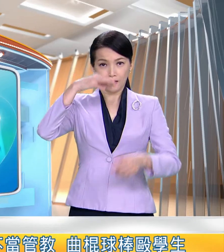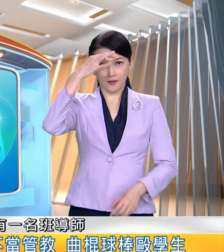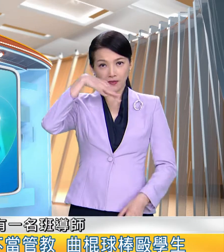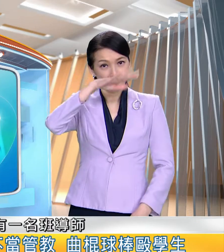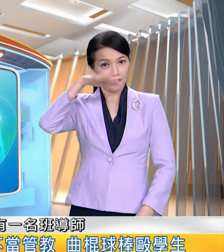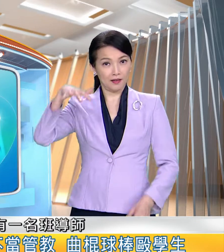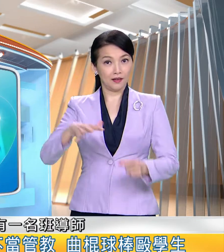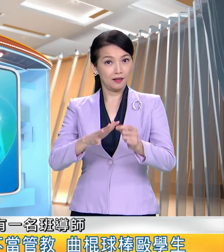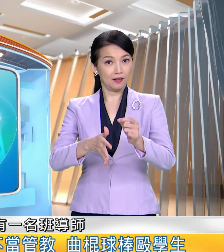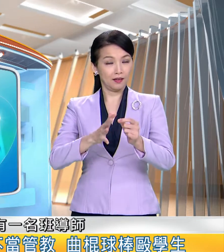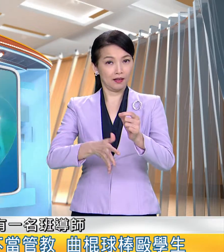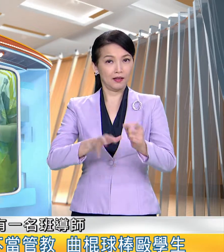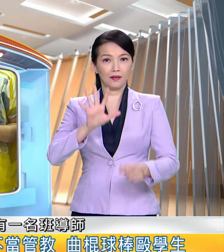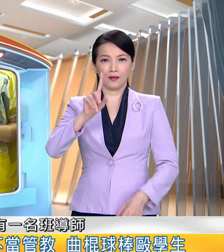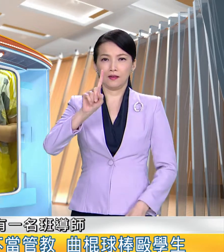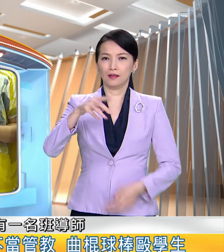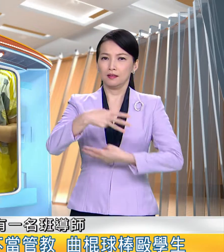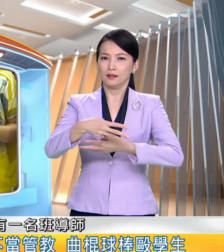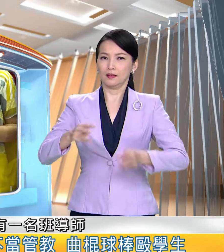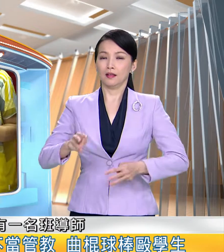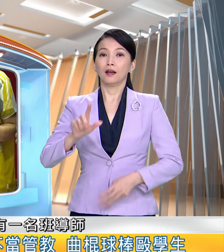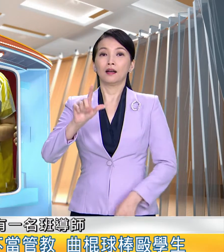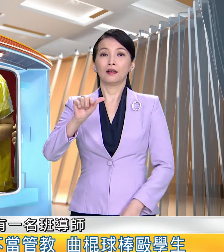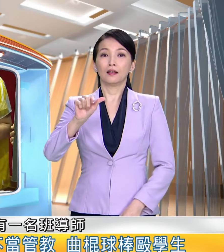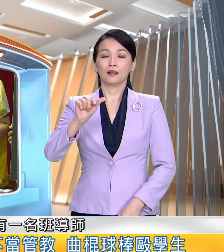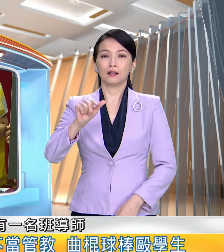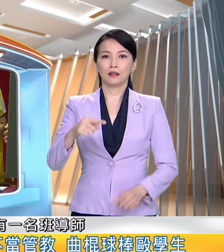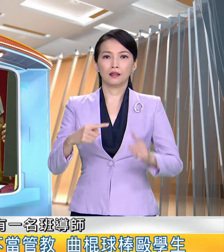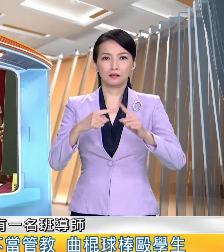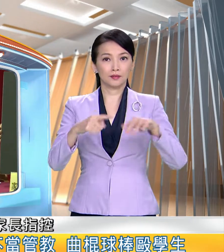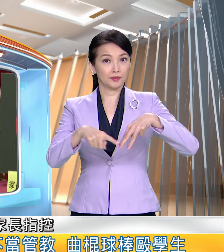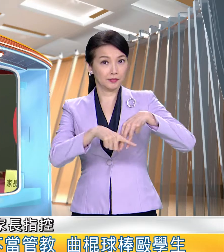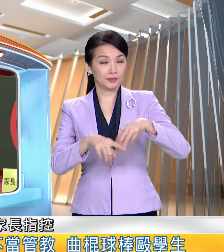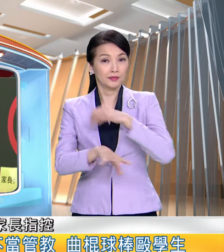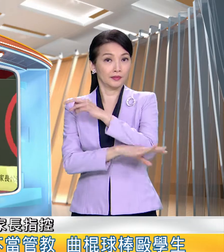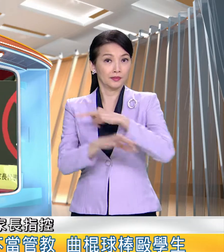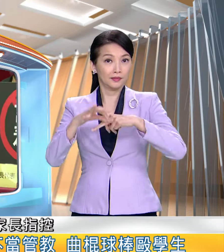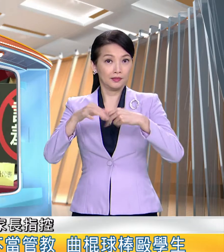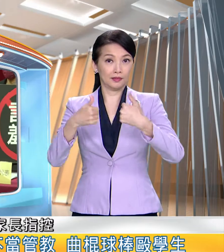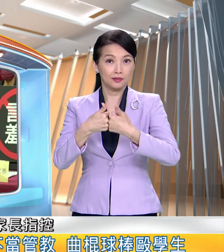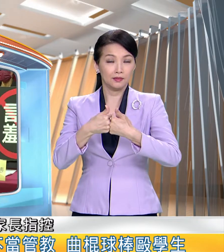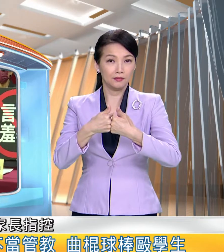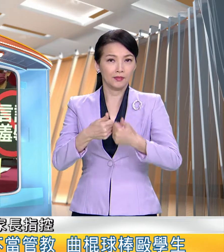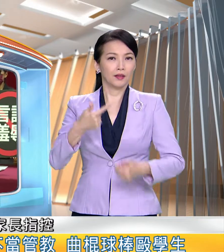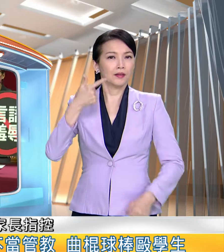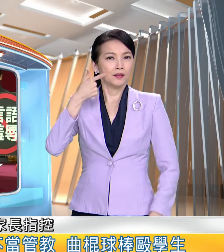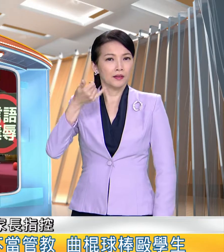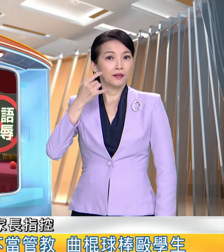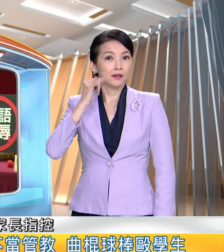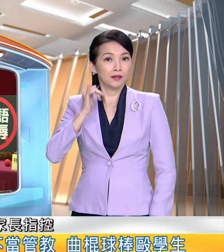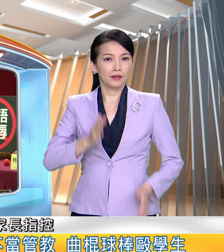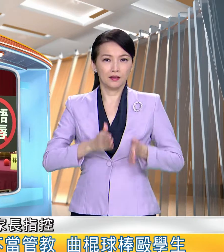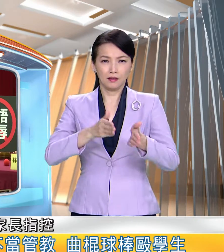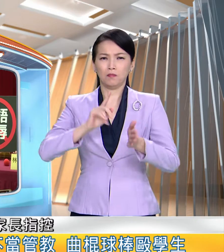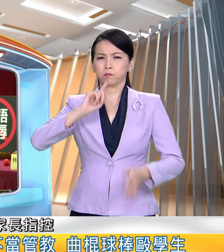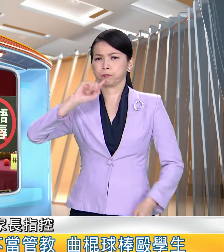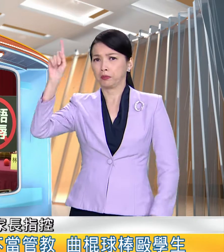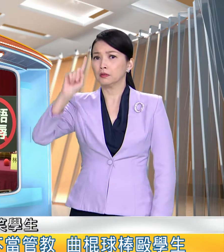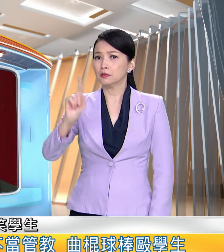高雄凤山某国中，有一名班导师被人本基金会以及家长指控，不